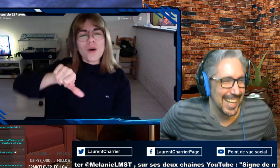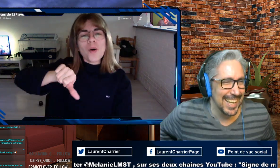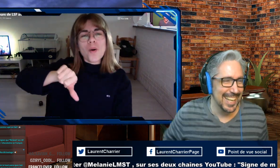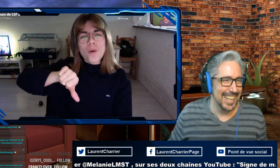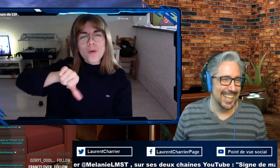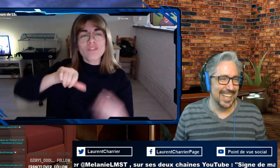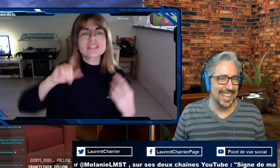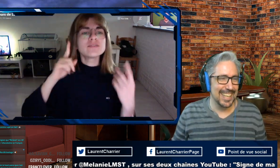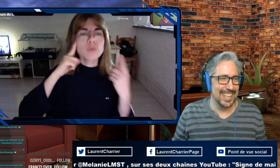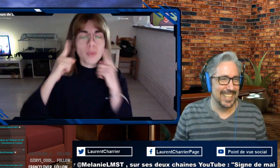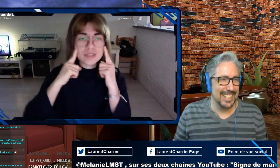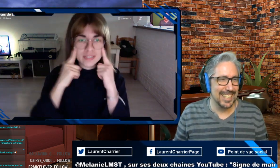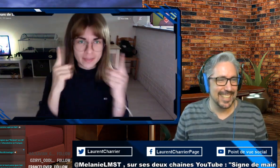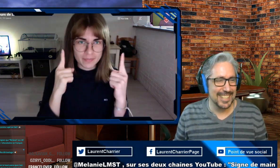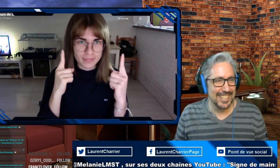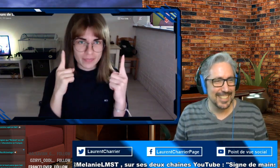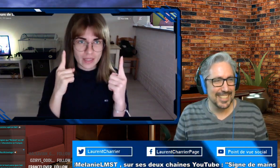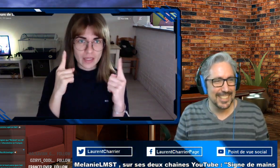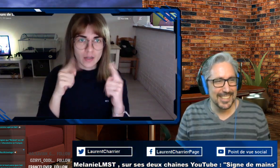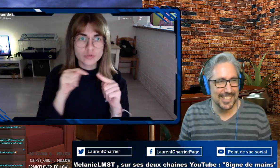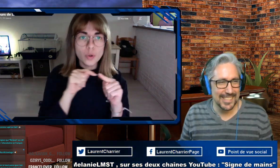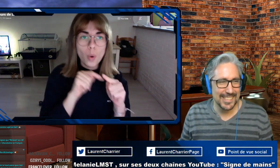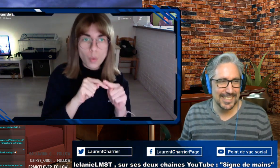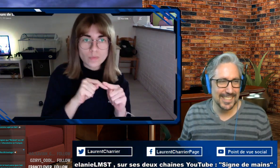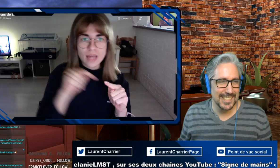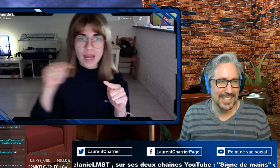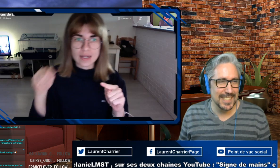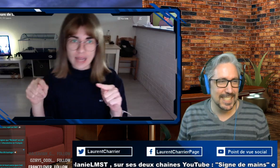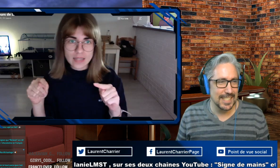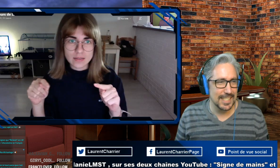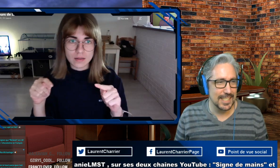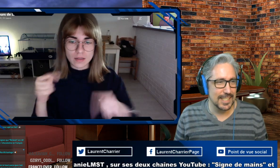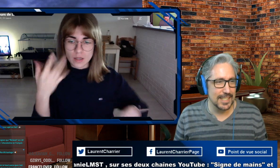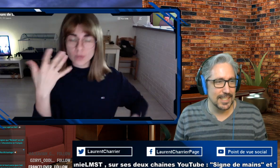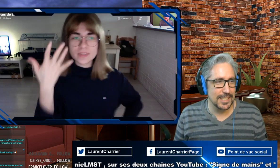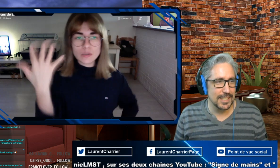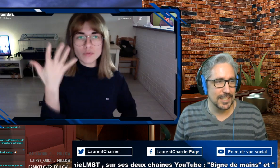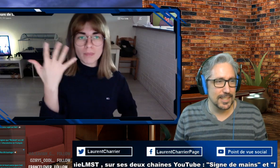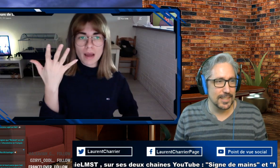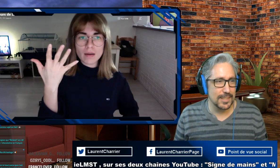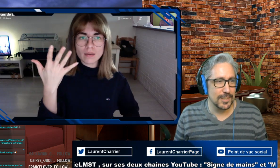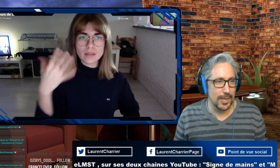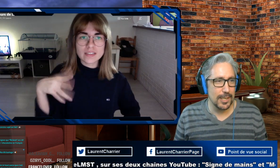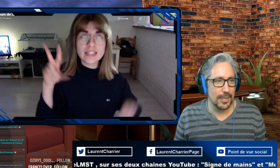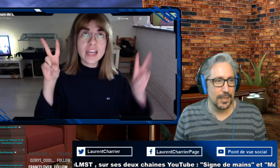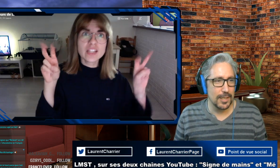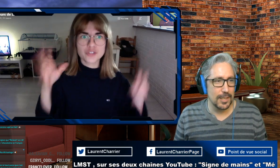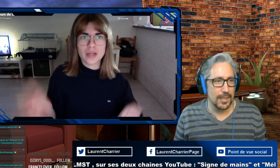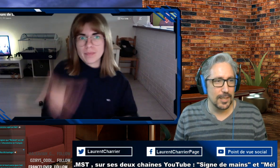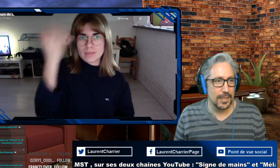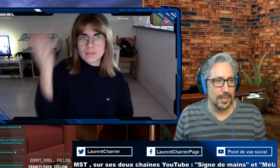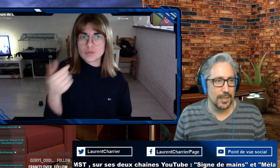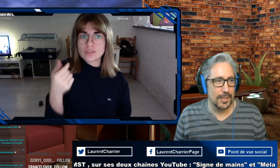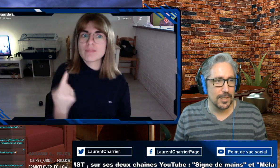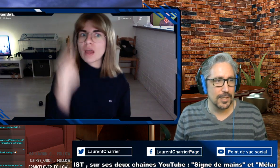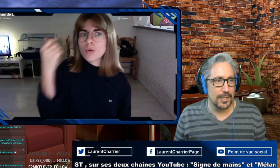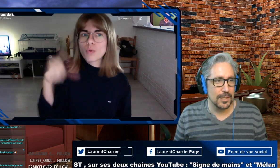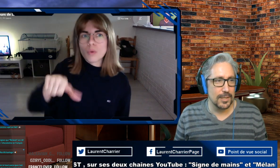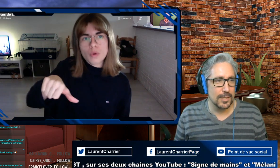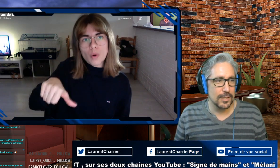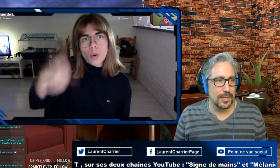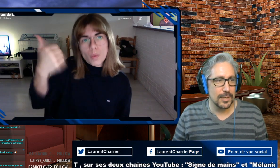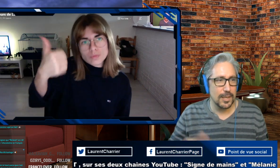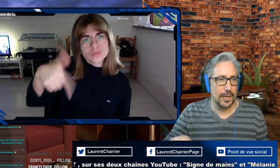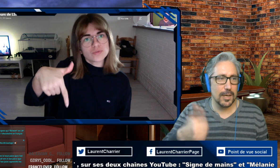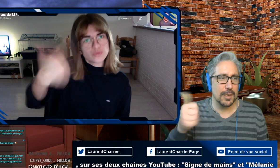Là, en fait, tu peux penser de 11 à 15 comme t'es une main. Ouais. T'es léger. Mais t'es bien le